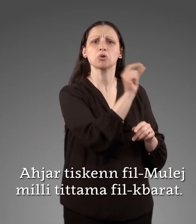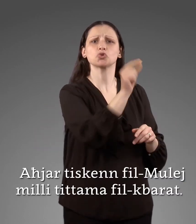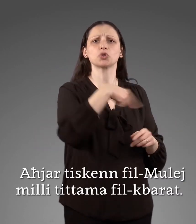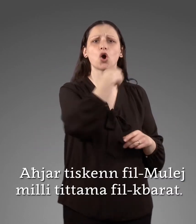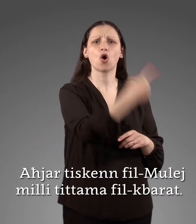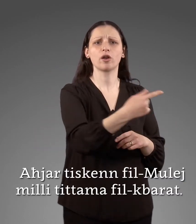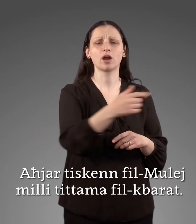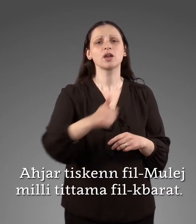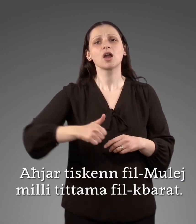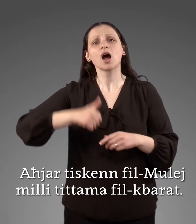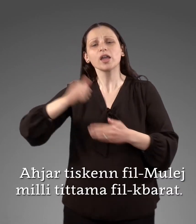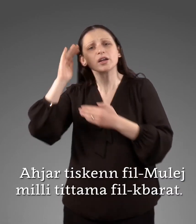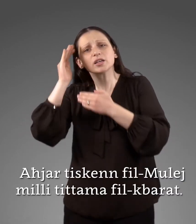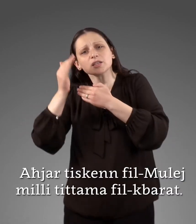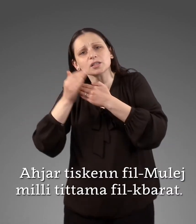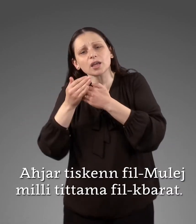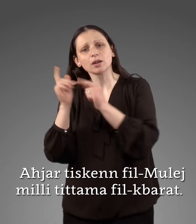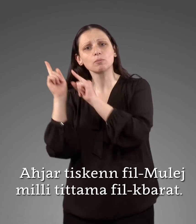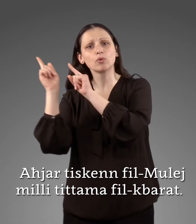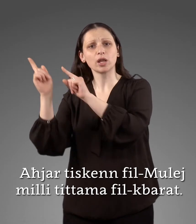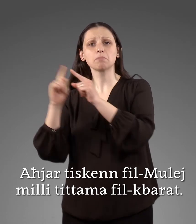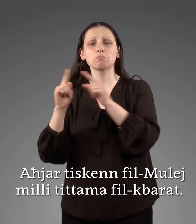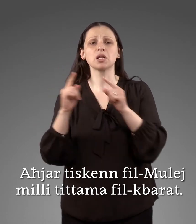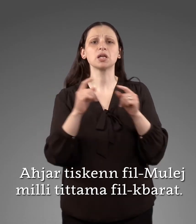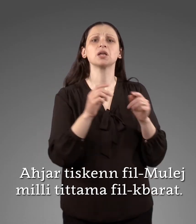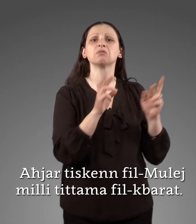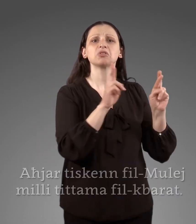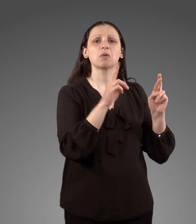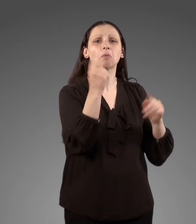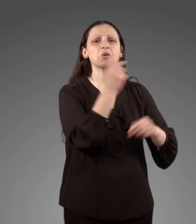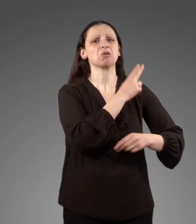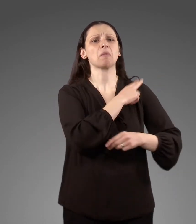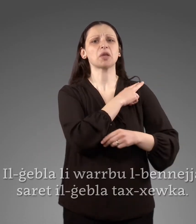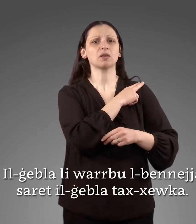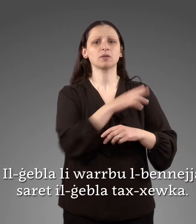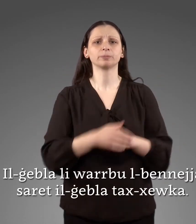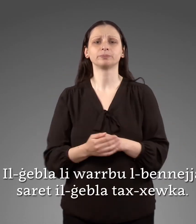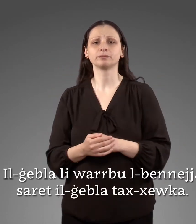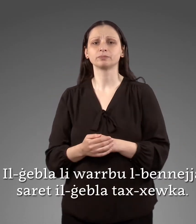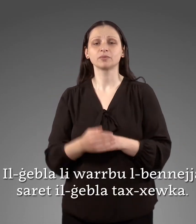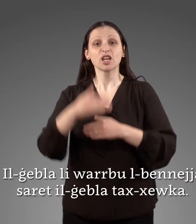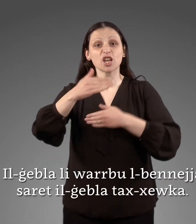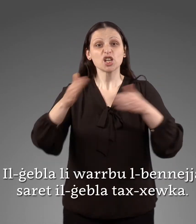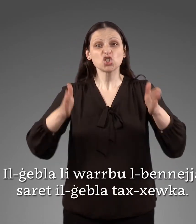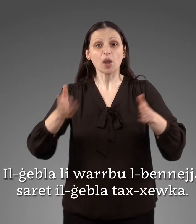Aħjartis ken fil-mulej mill-li tit-tama fil-ggbārat Il-ġabla li warbul benneja